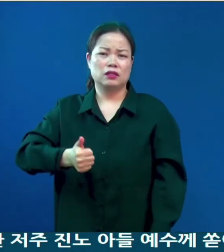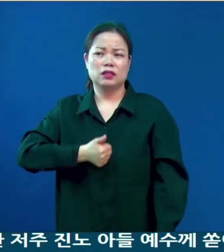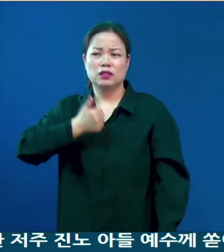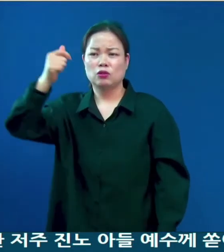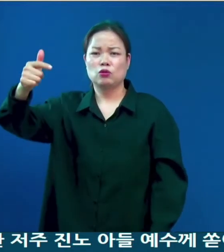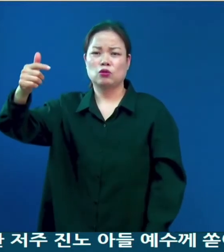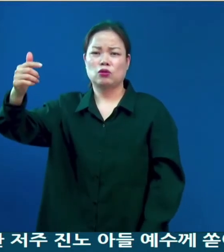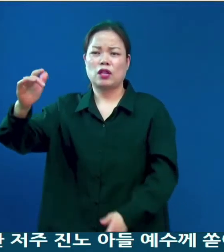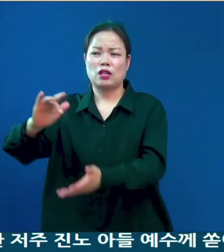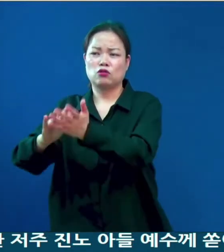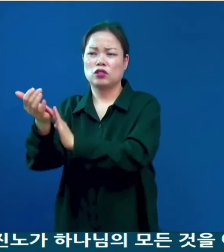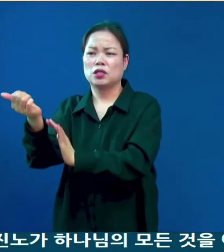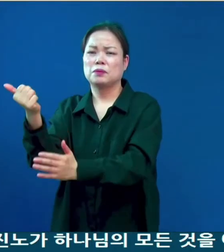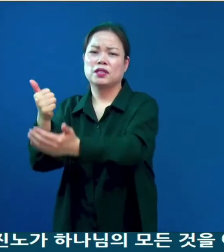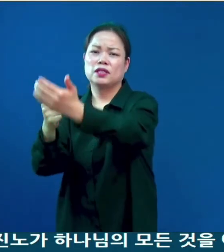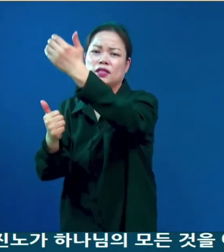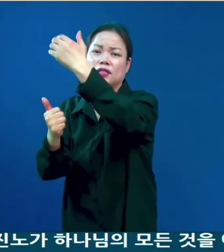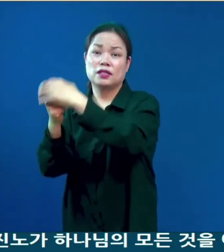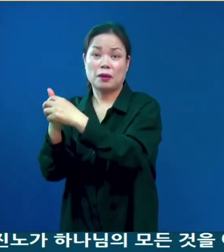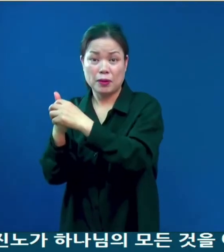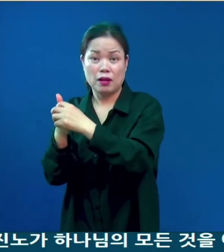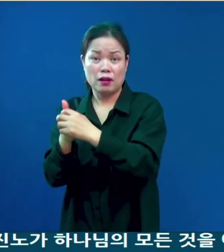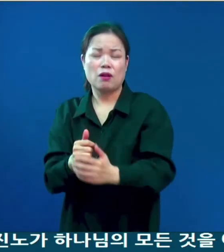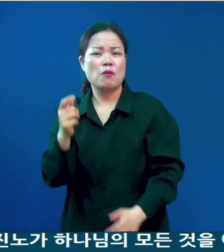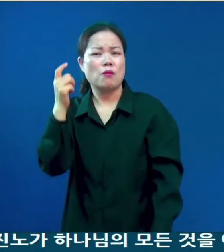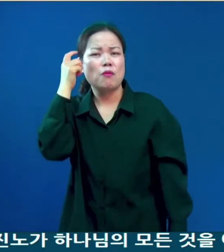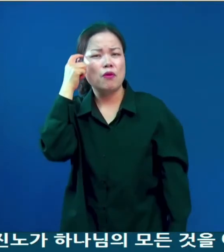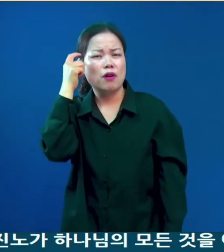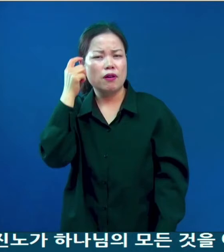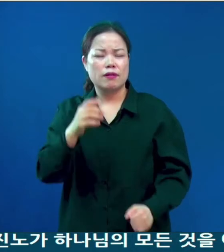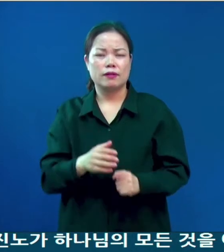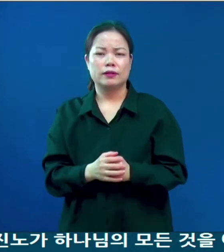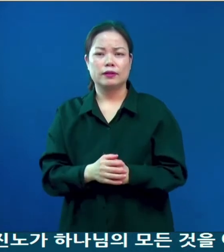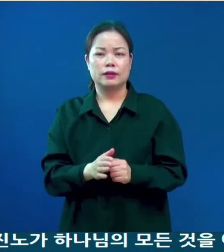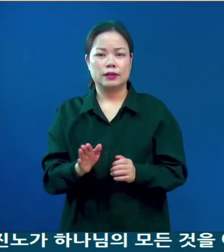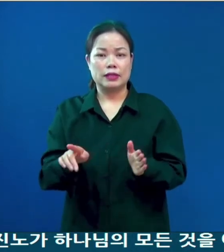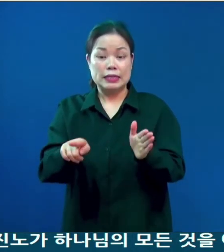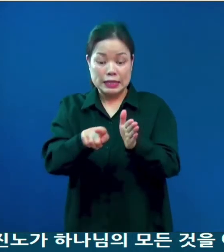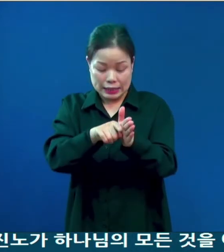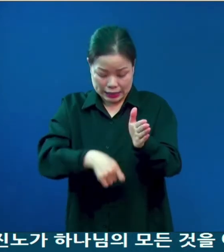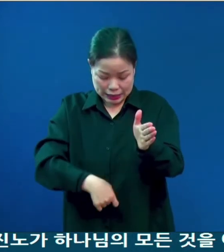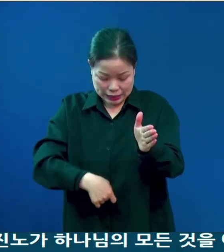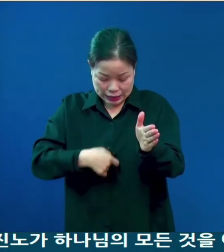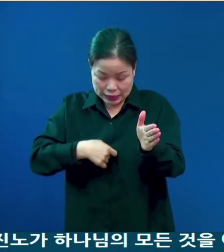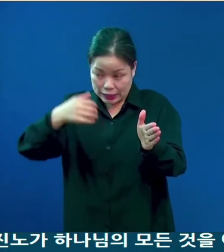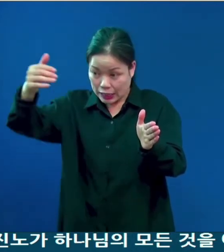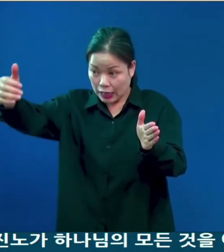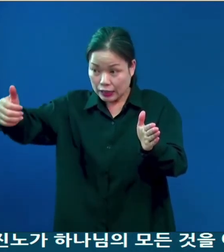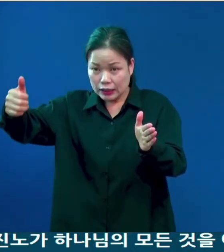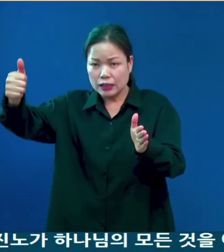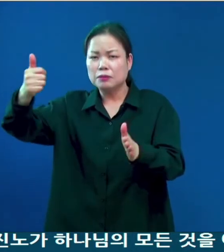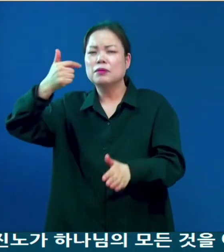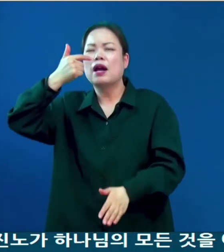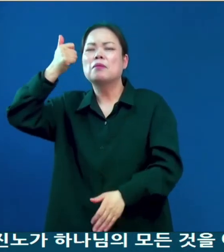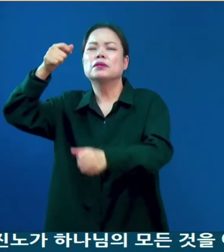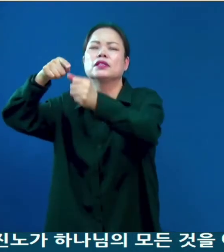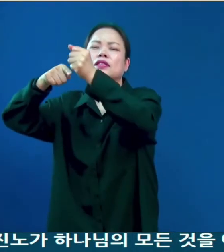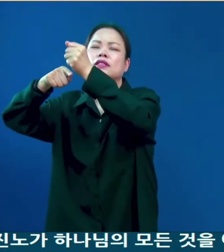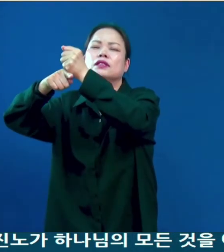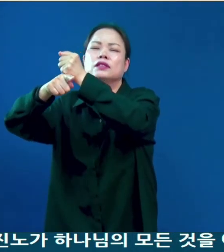겁니다. 왜요? 왜 그렇죠? 신실하신 하나님 아버지의